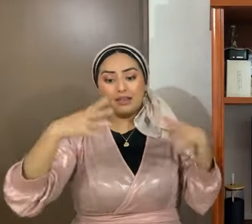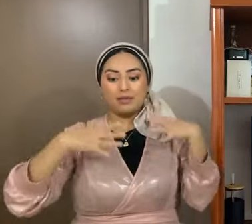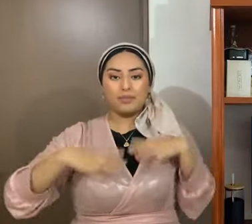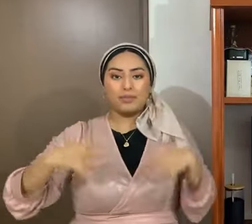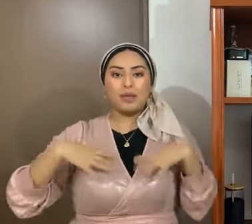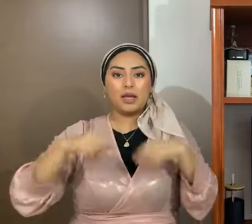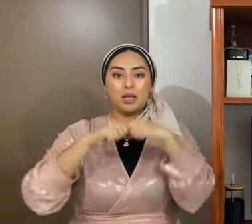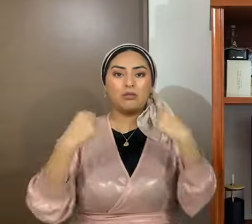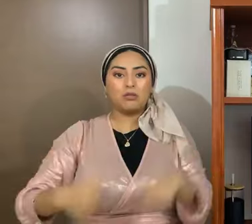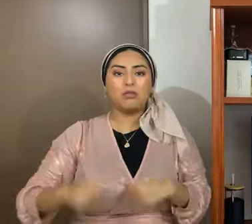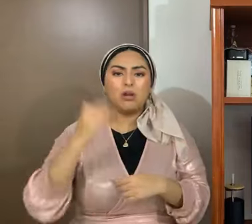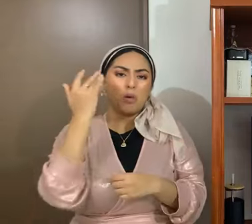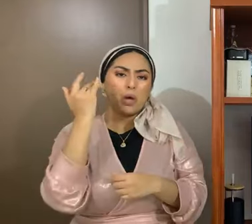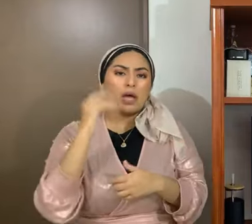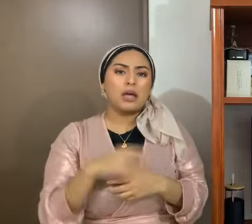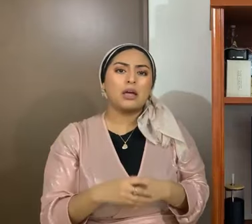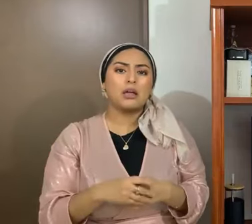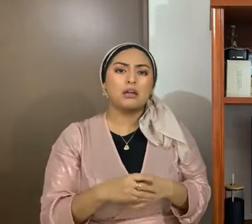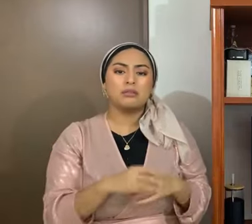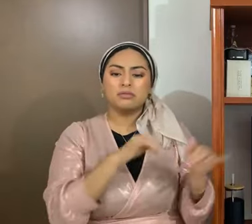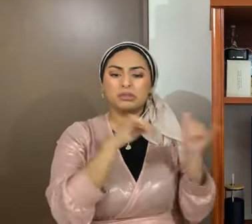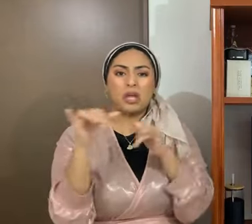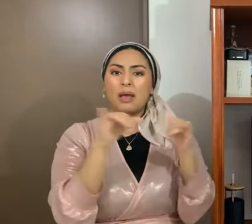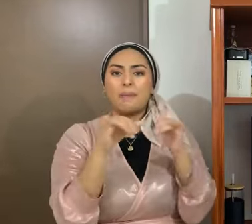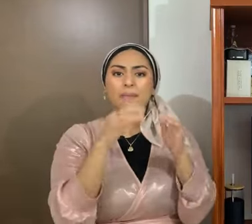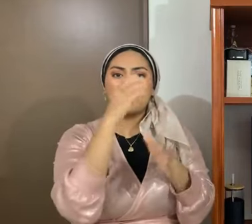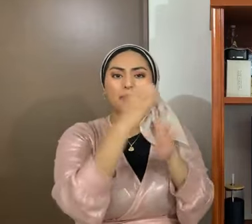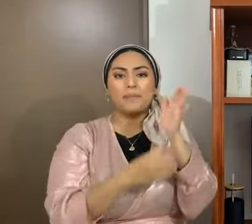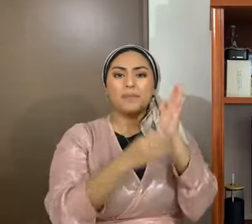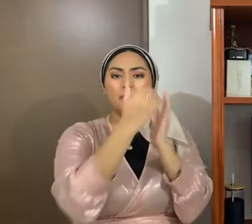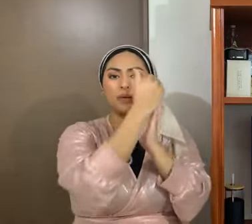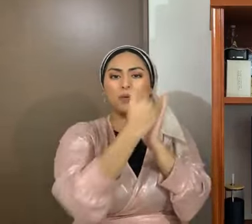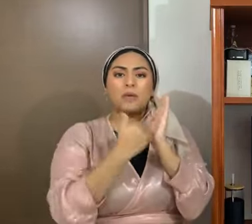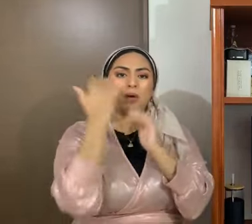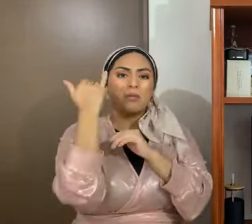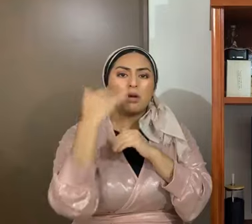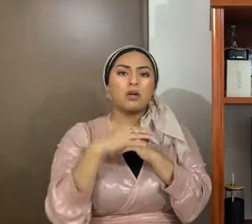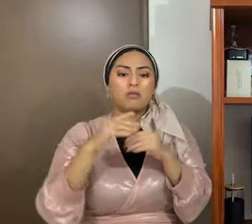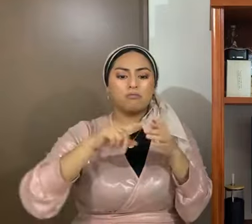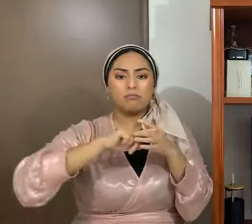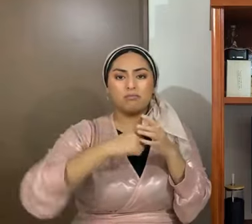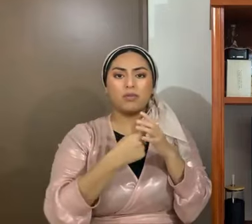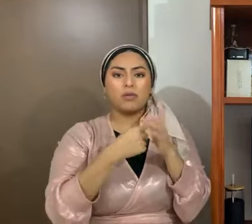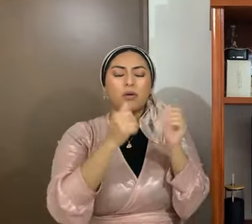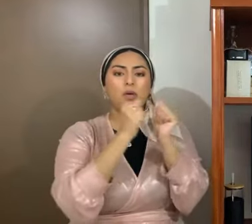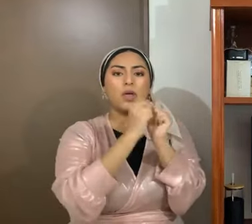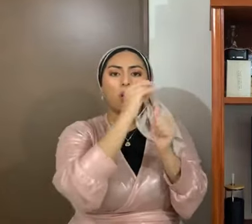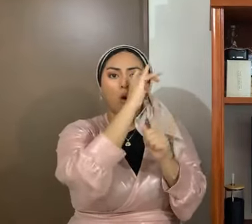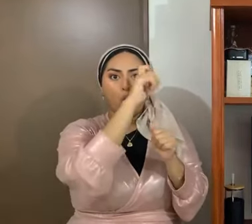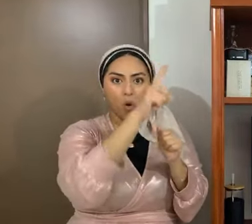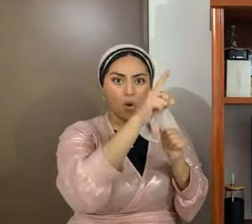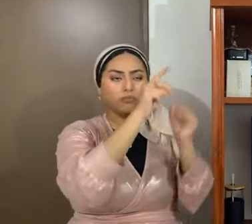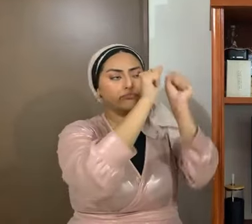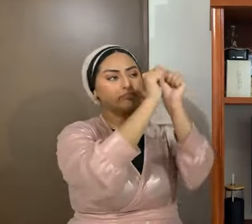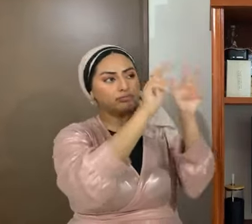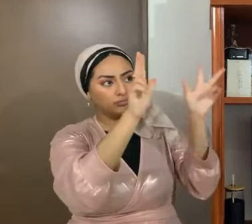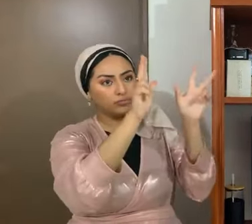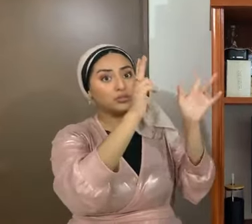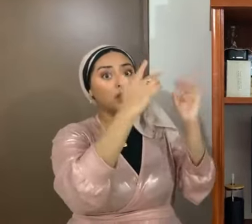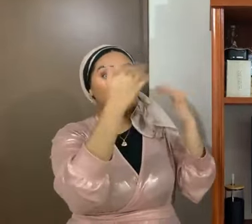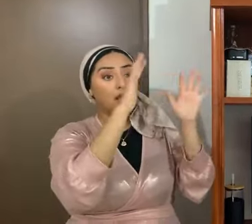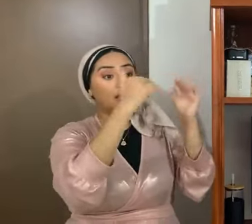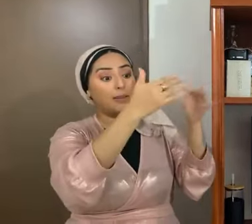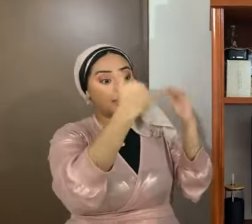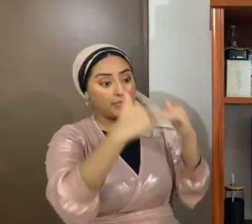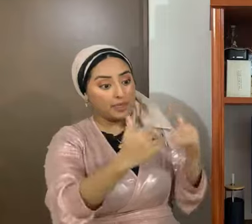Kohanim. ¿Por qué está esto en este mismo orden? ¿Por qué empezamos con una cosa acerca de la menorá, pero